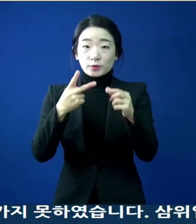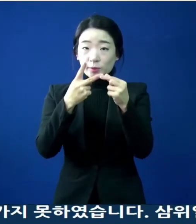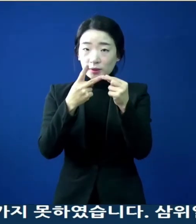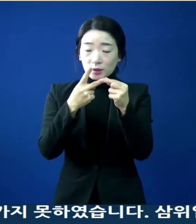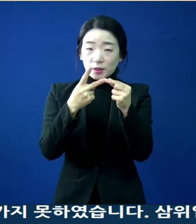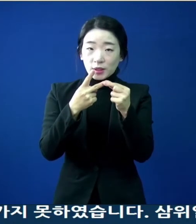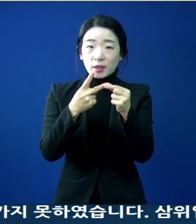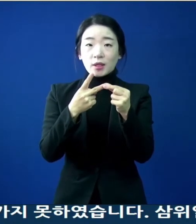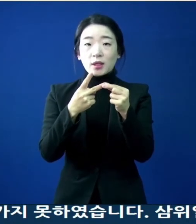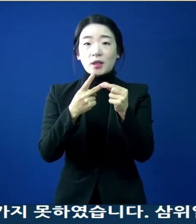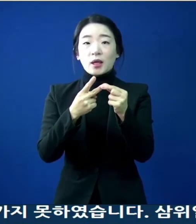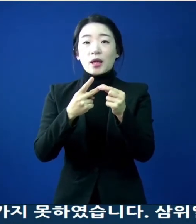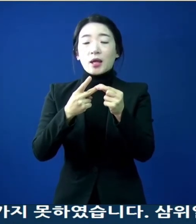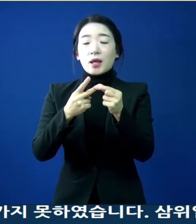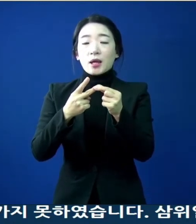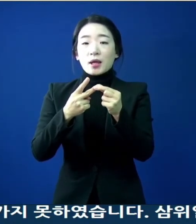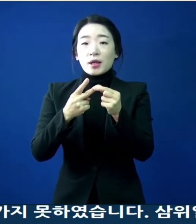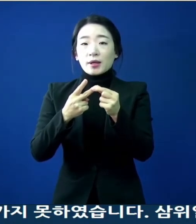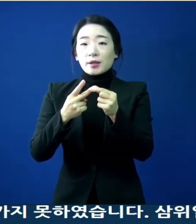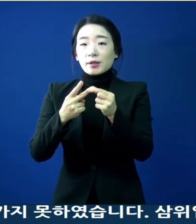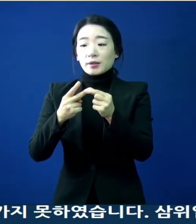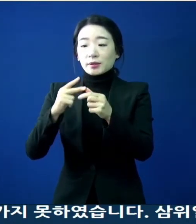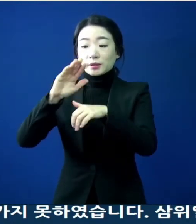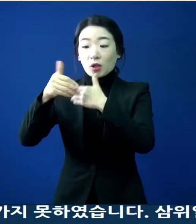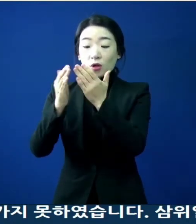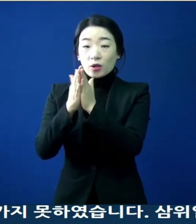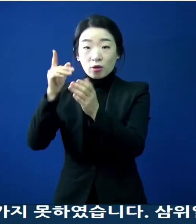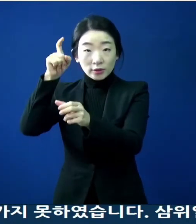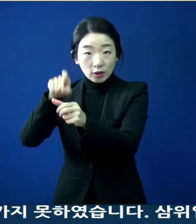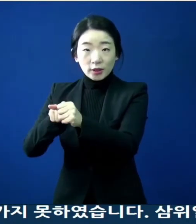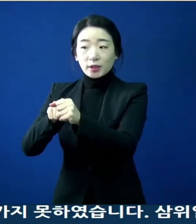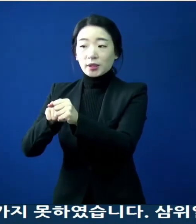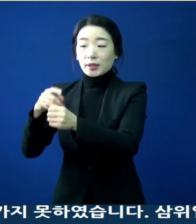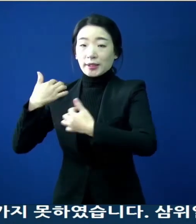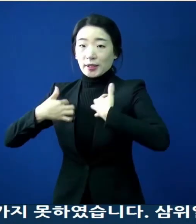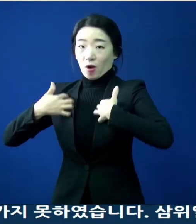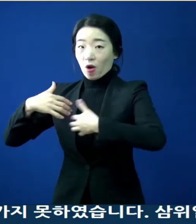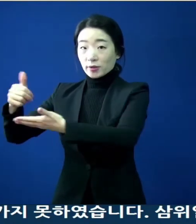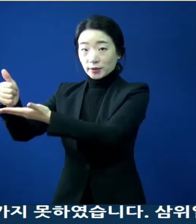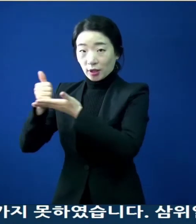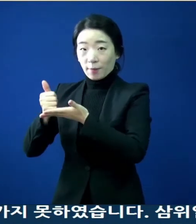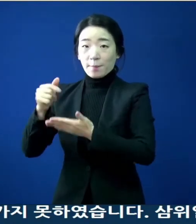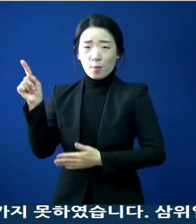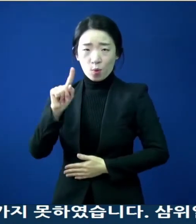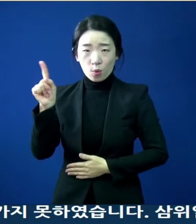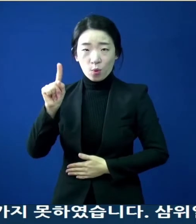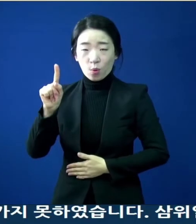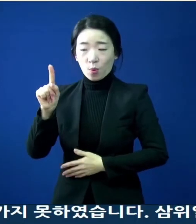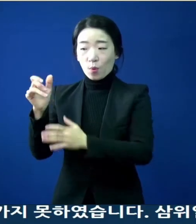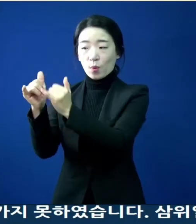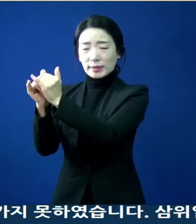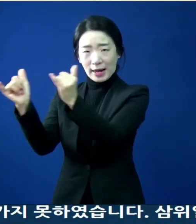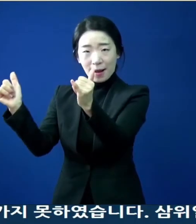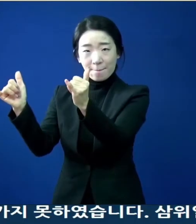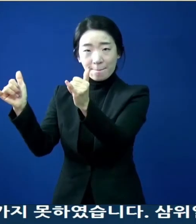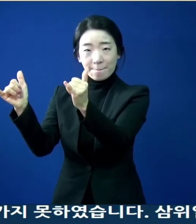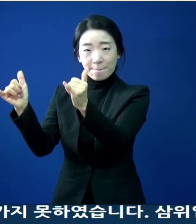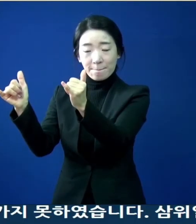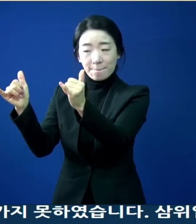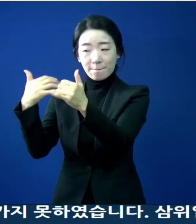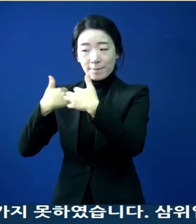있는 영접은 영접하는 대상이 특별히 인물이었을 때